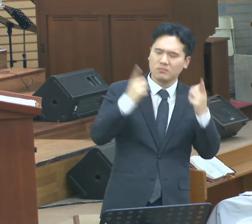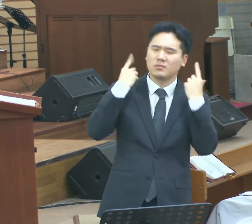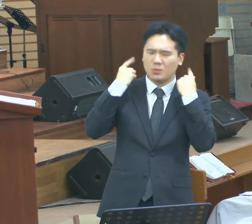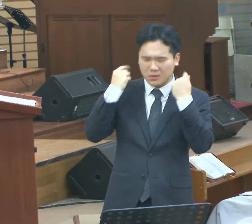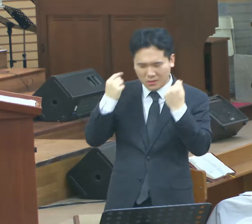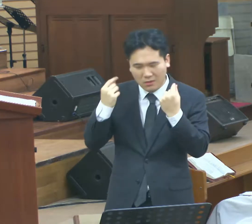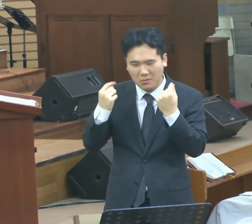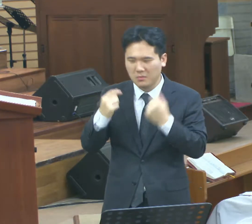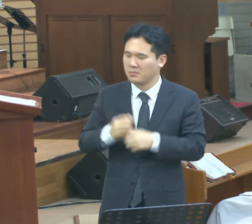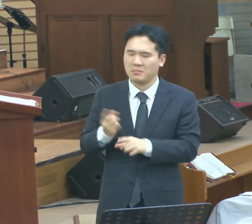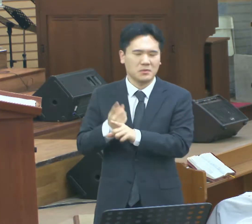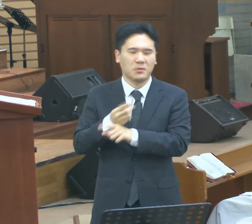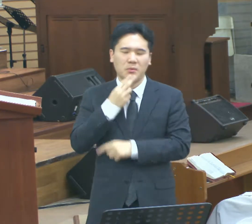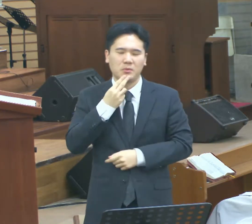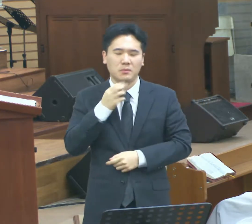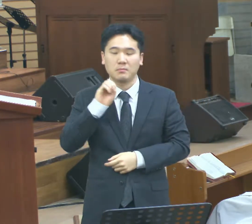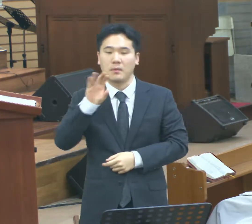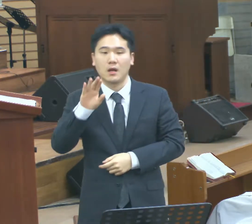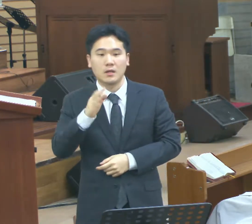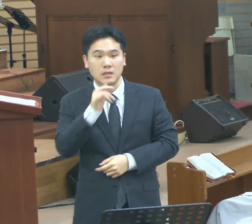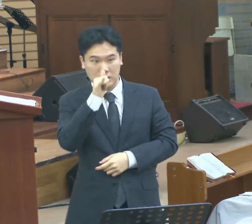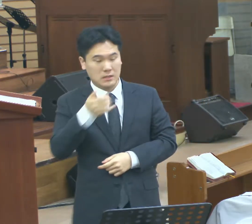수 있지만 하나님은